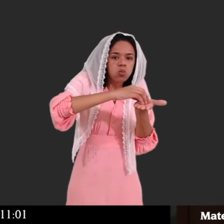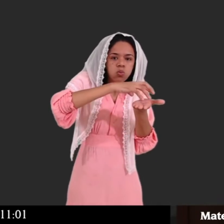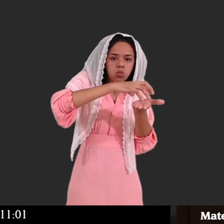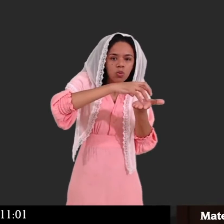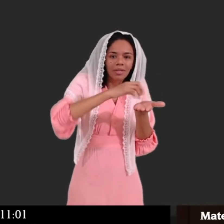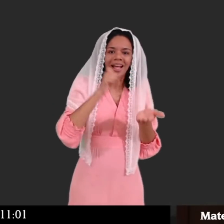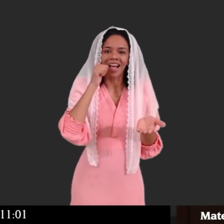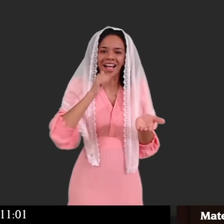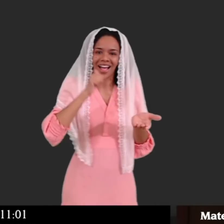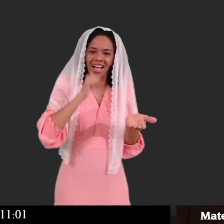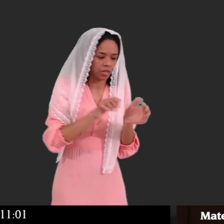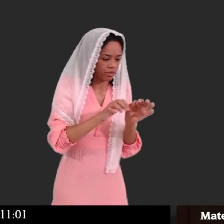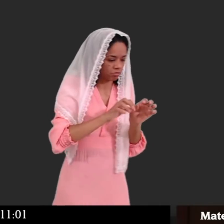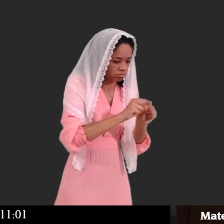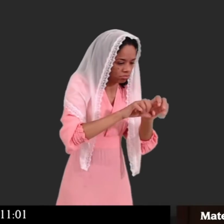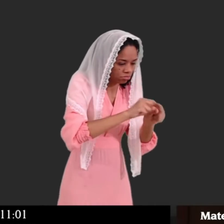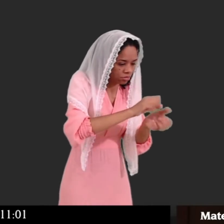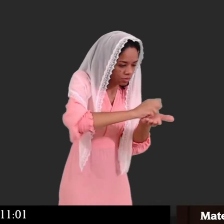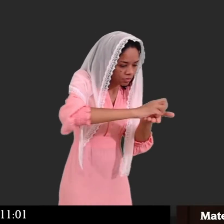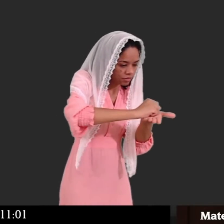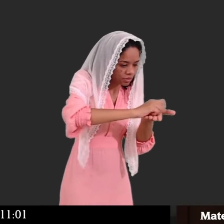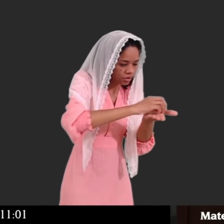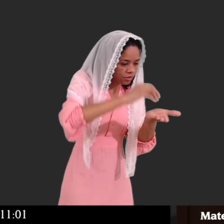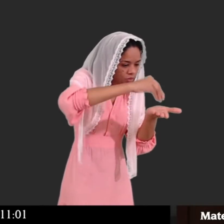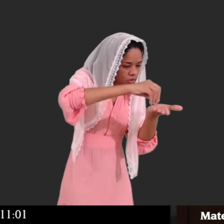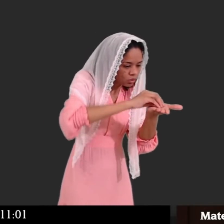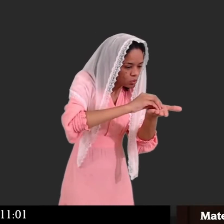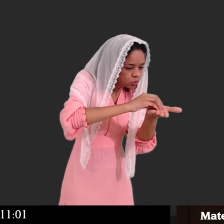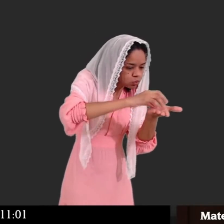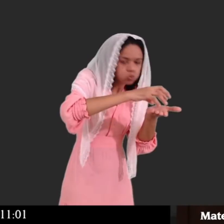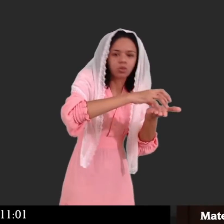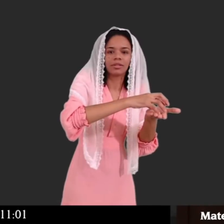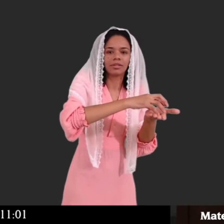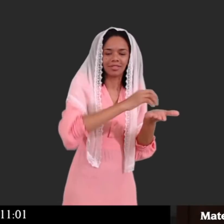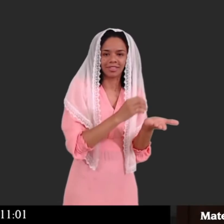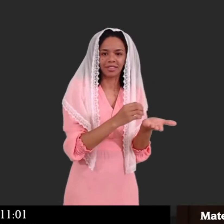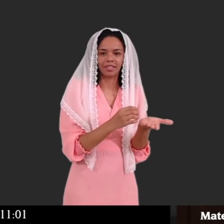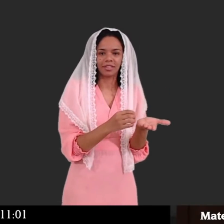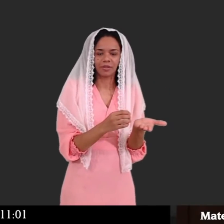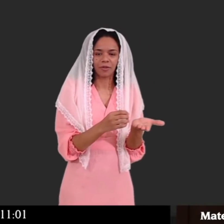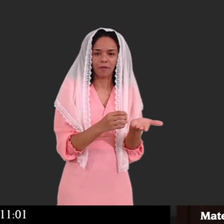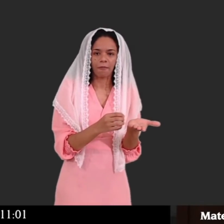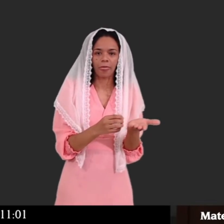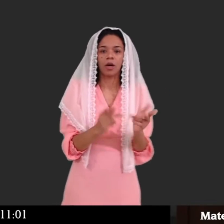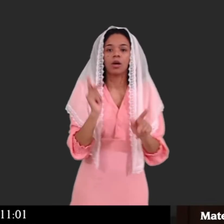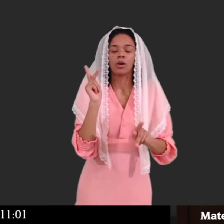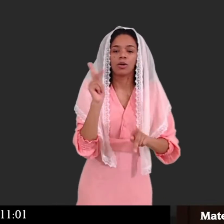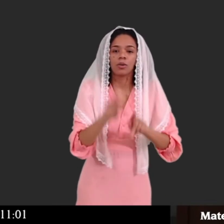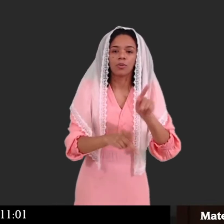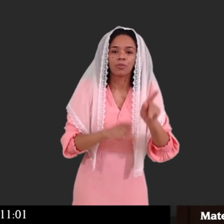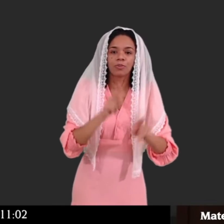uma mulher toma e introduz em 3 medidas de farinha. Aqui está a igreja, representa a mulher,